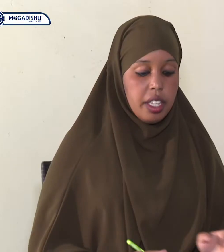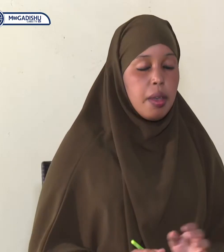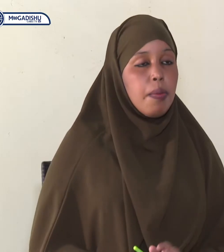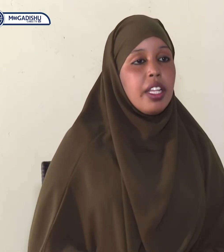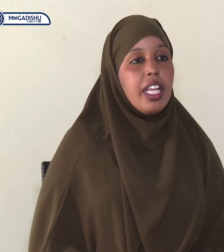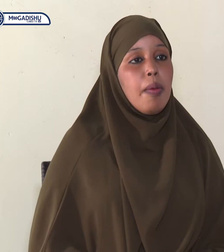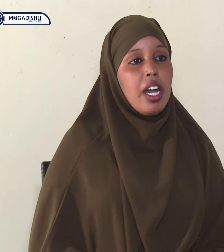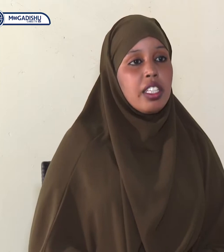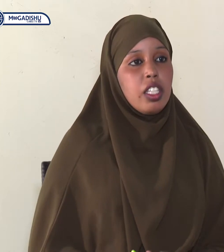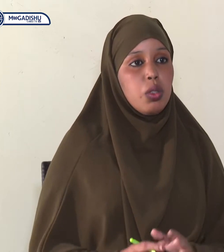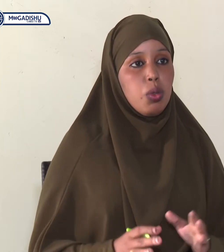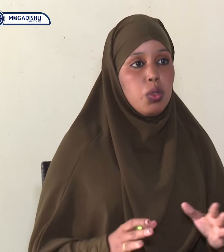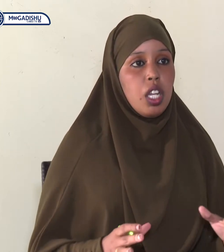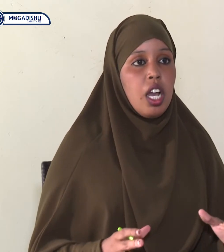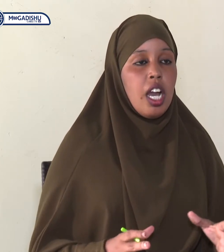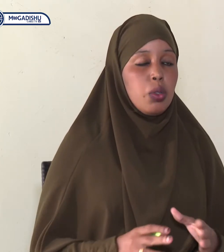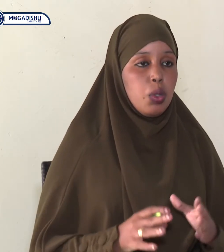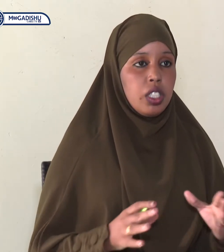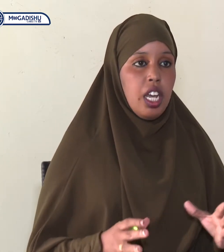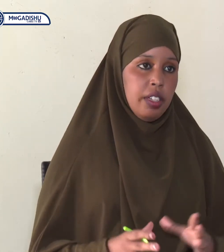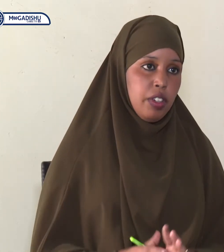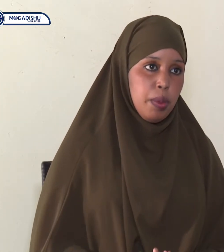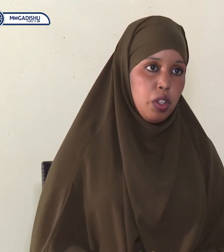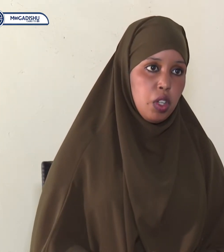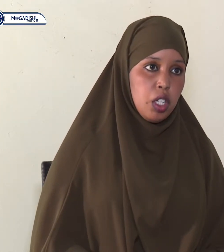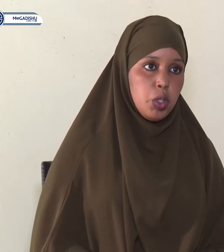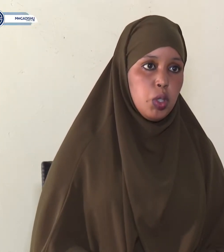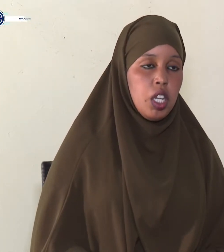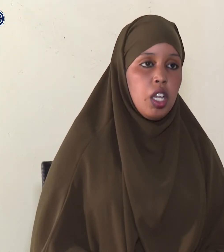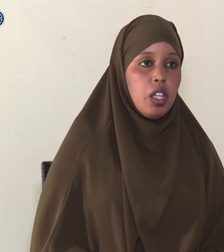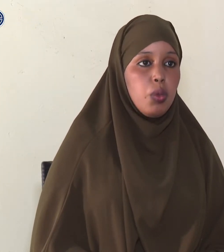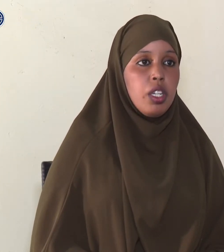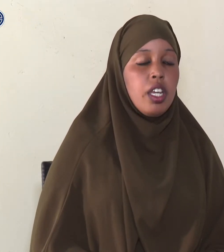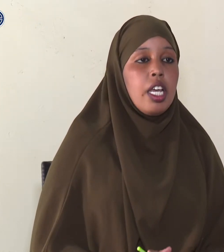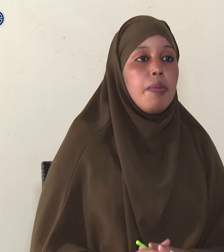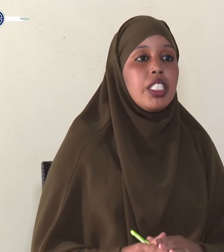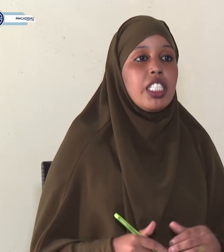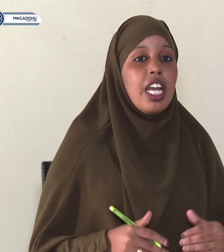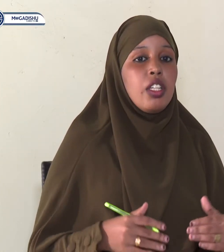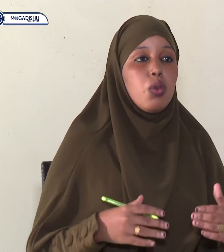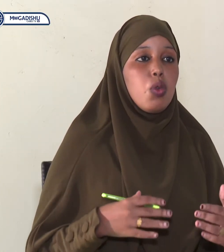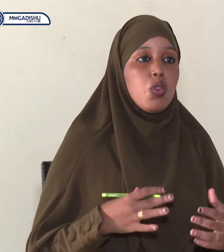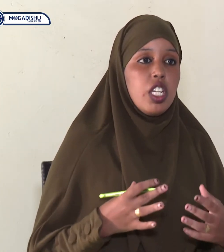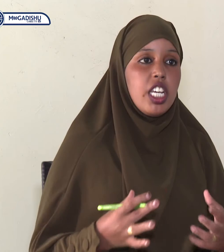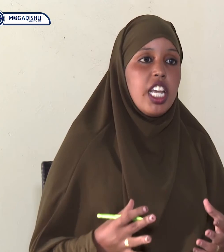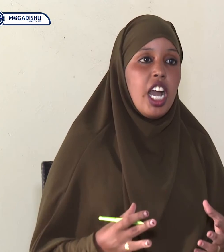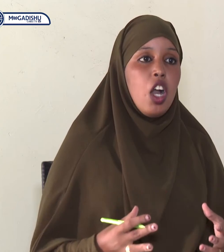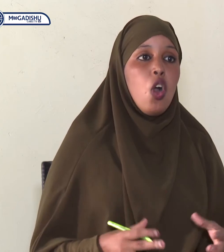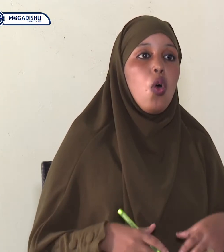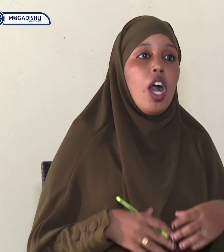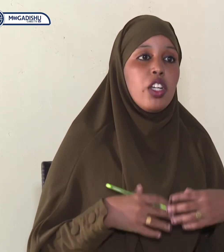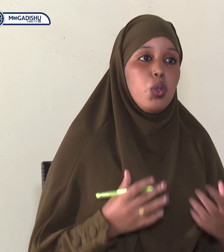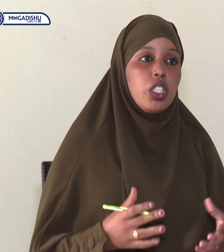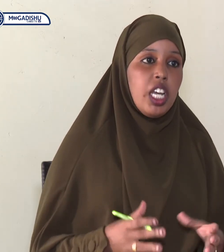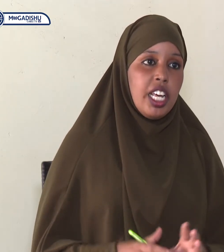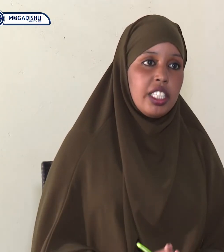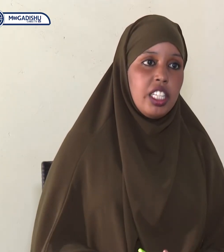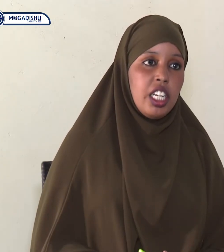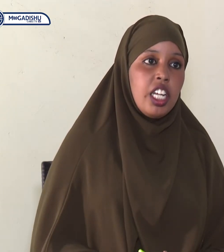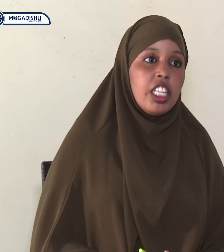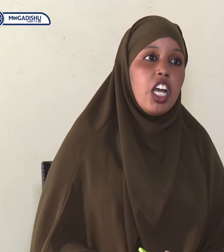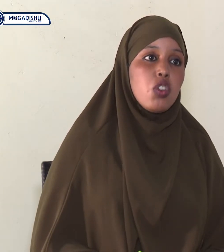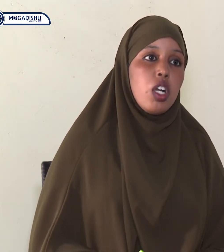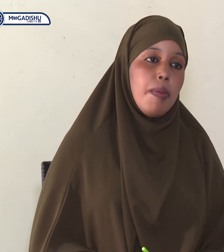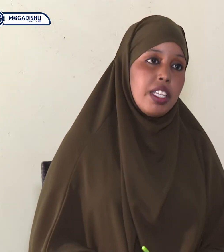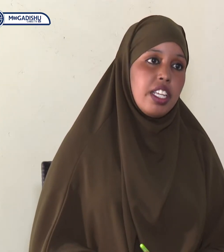Waa tahay, maadaama ardayda duruusta aada u dhigtaan fara badan oo kala duwan, ma jiraan duruus dheeri ah oo aada u dhigtaan